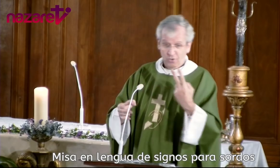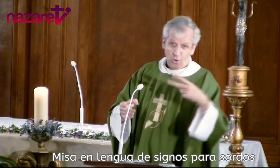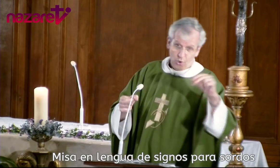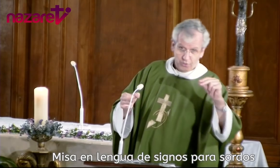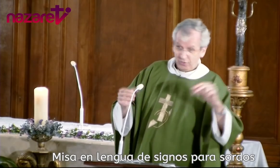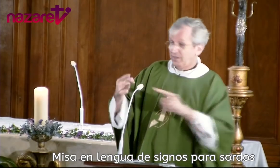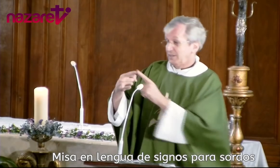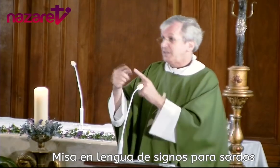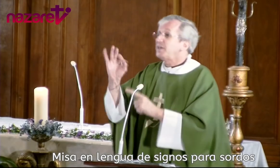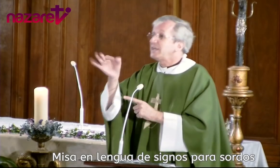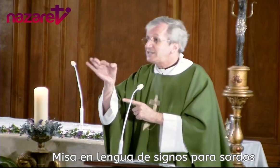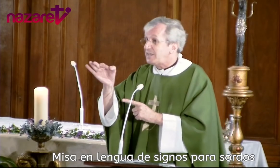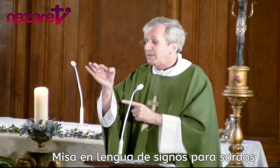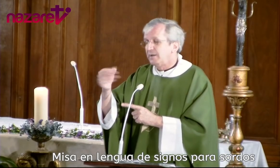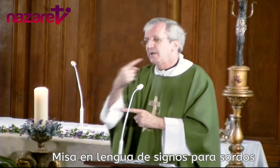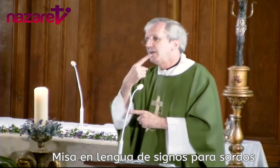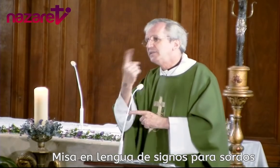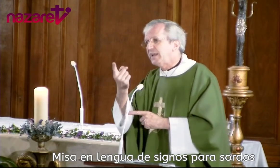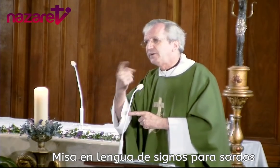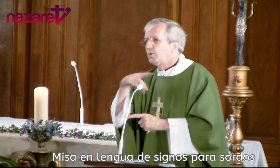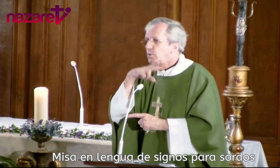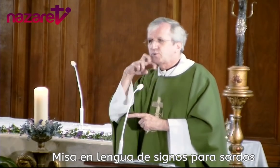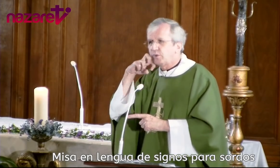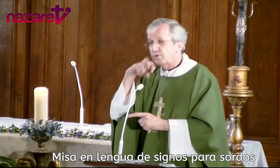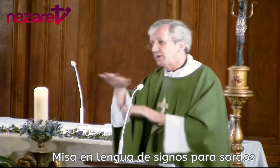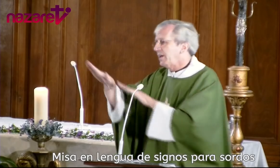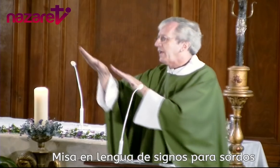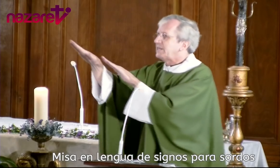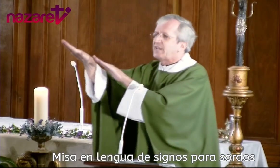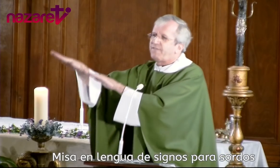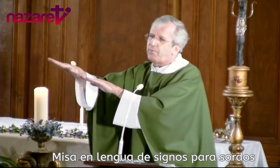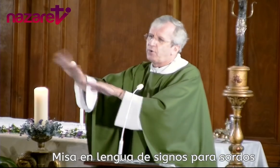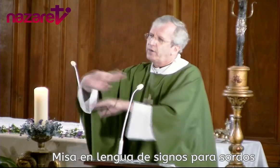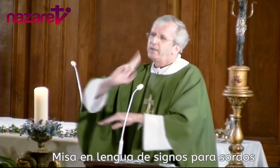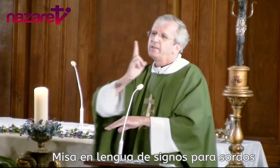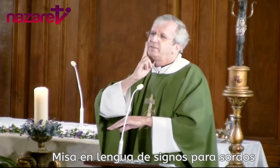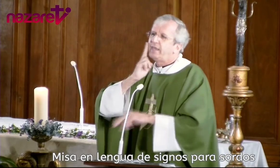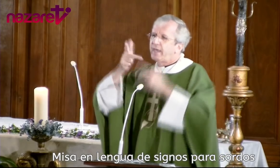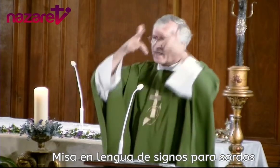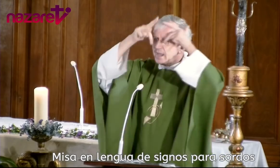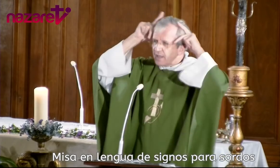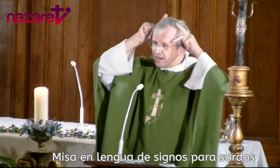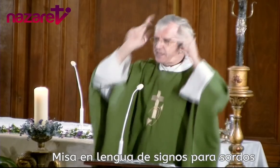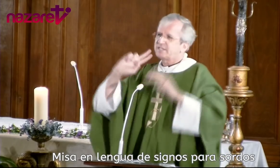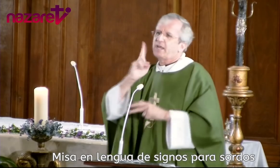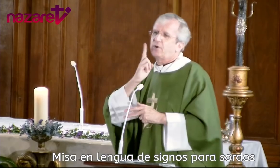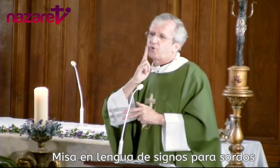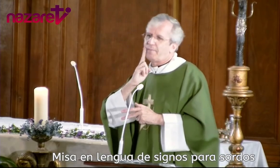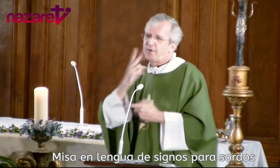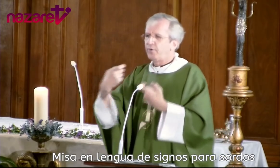o no, si dice que sí, dirán los judíos, está a favor del César romano,